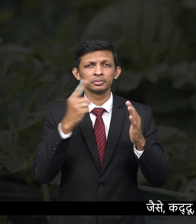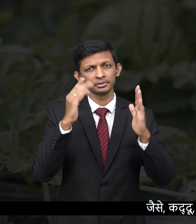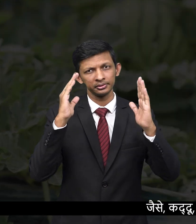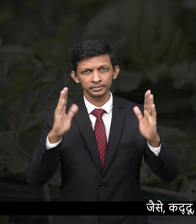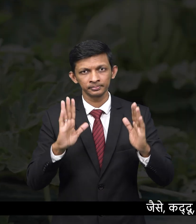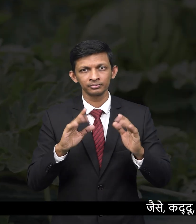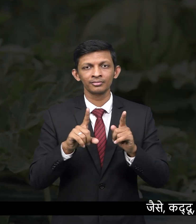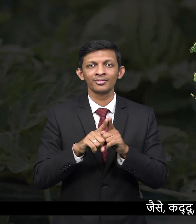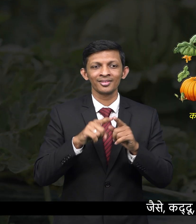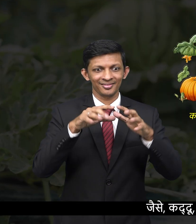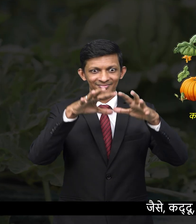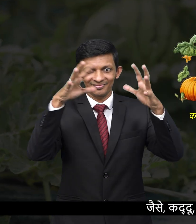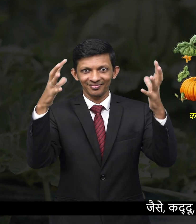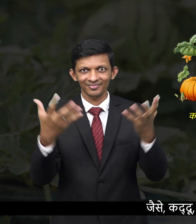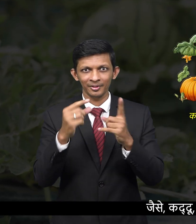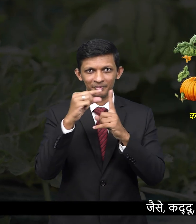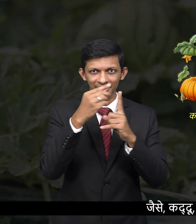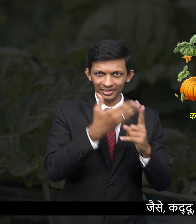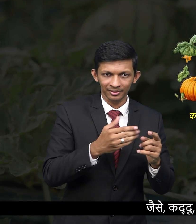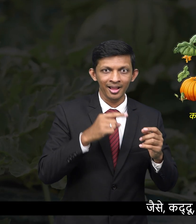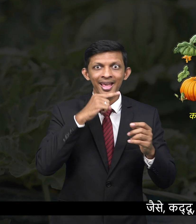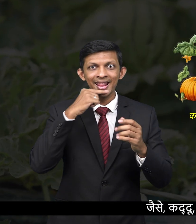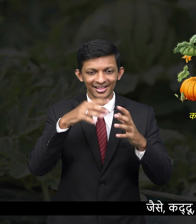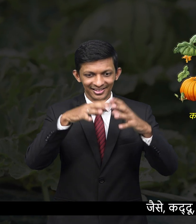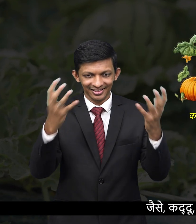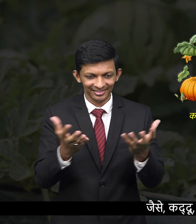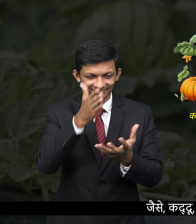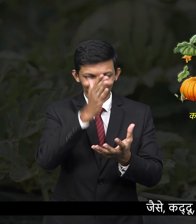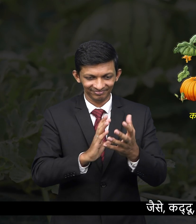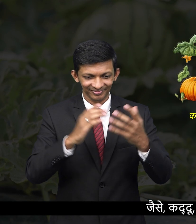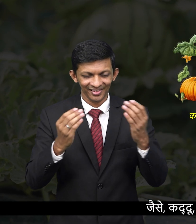जैसे कद्दू, तरबूज, खरबूजा।